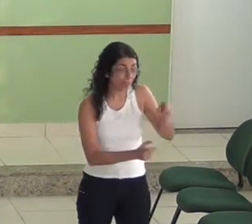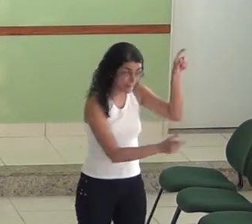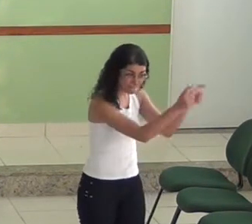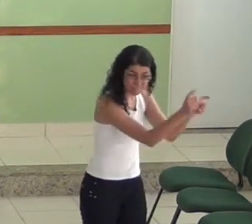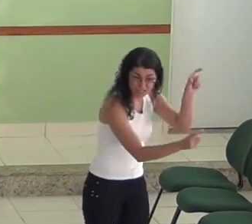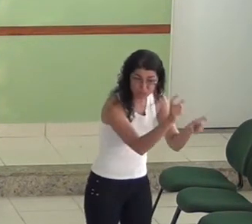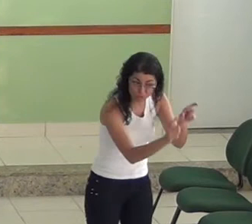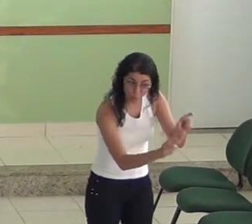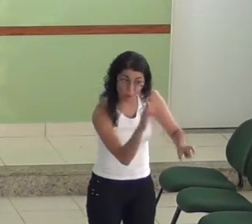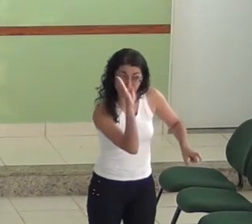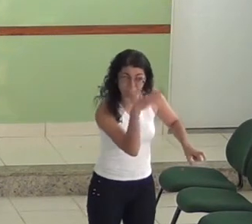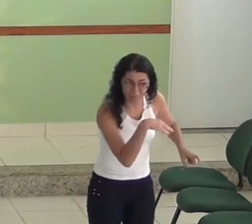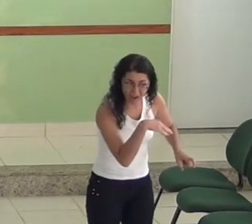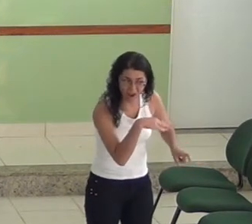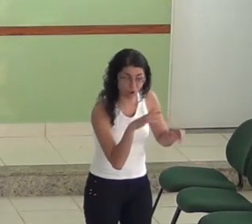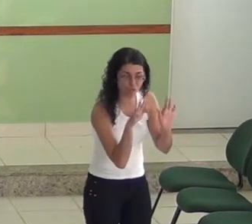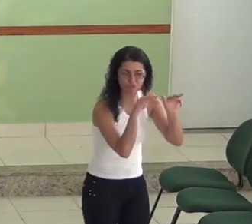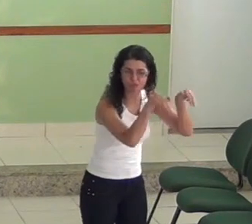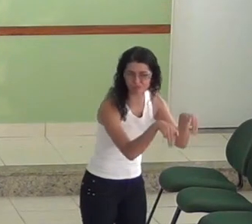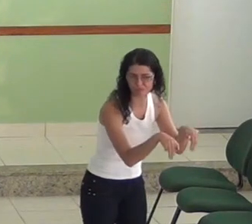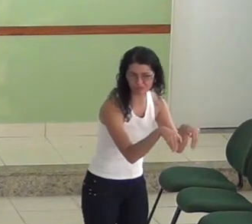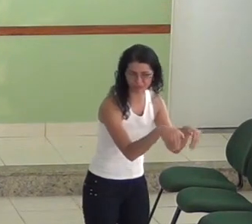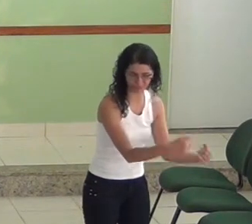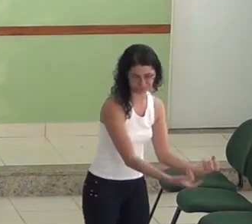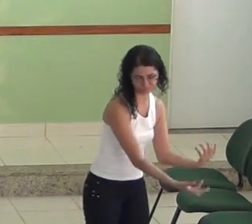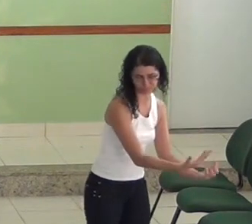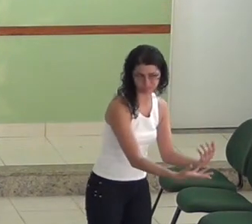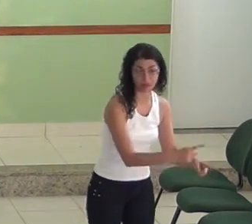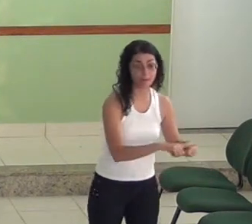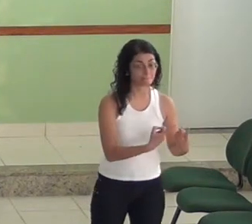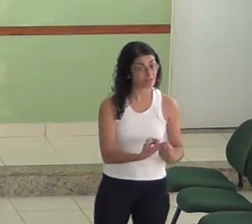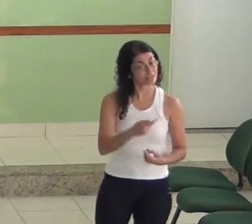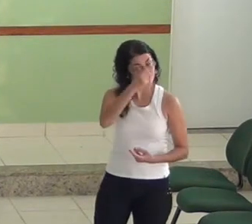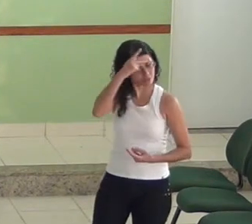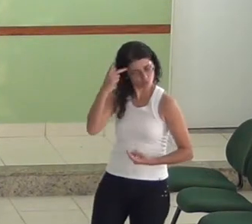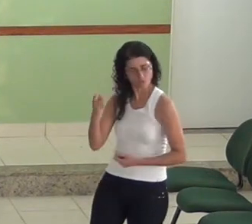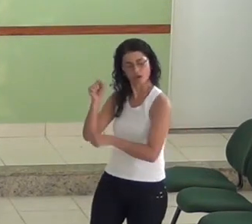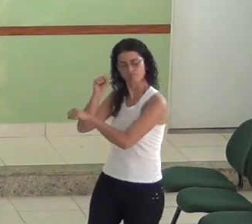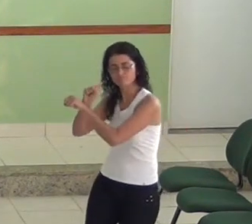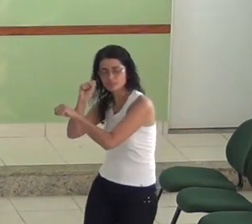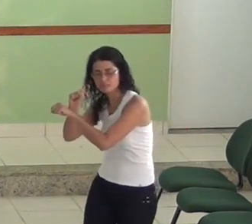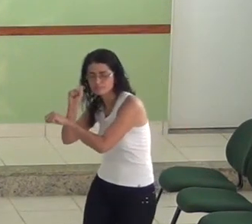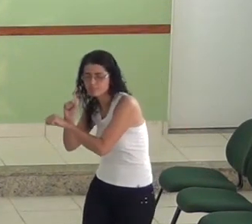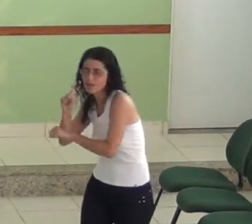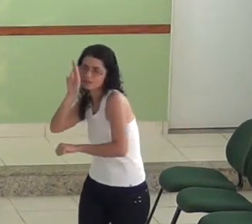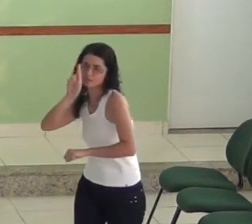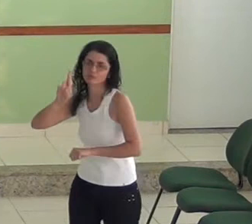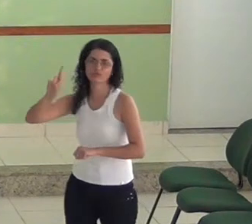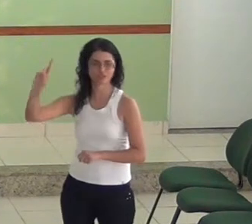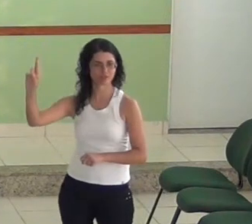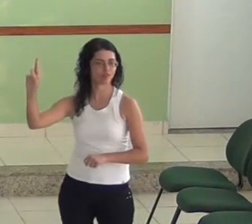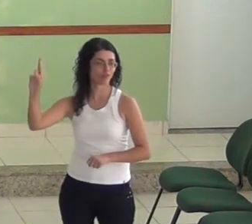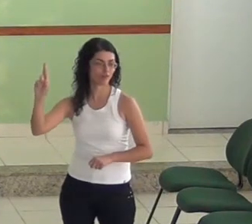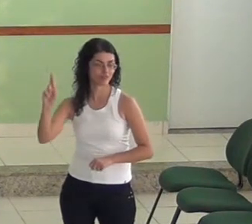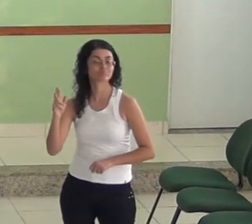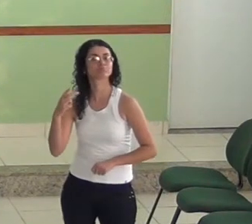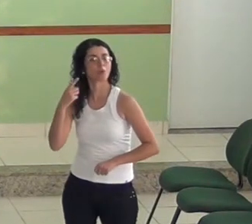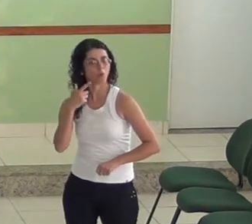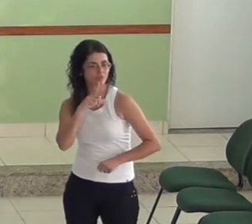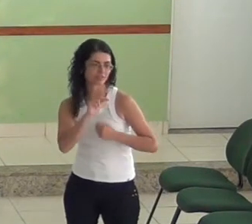serão eliminados, mas os que esperam no Senhor receberão a terra por